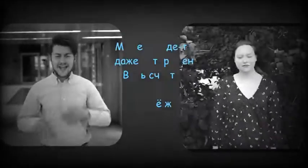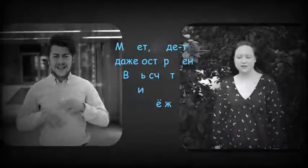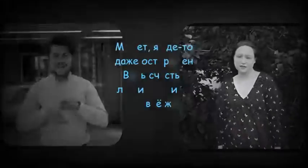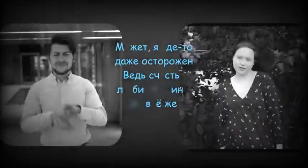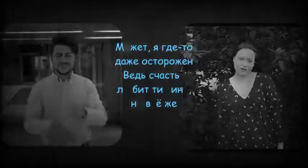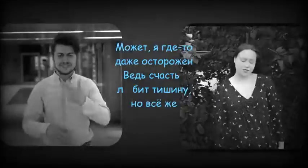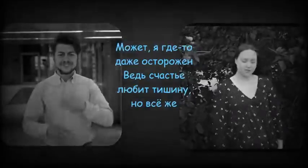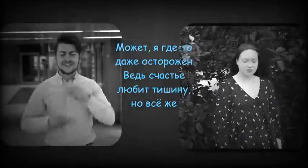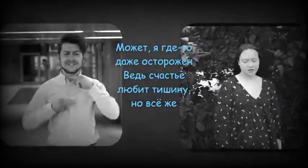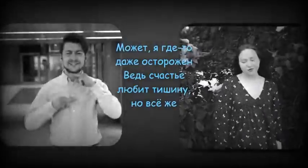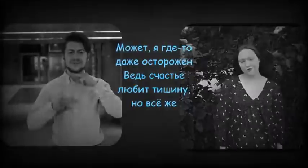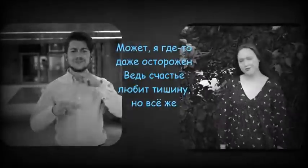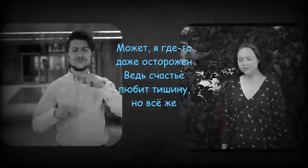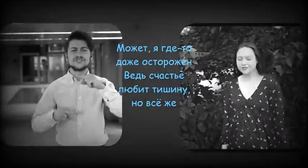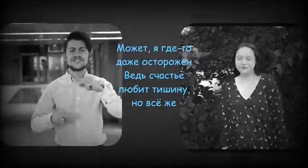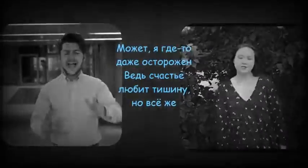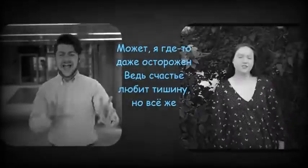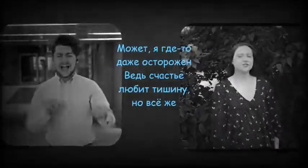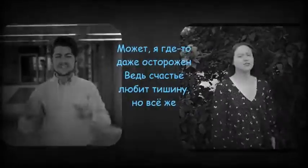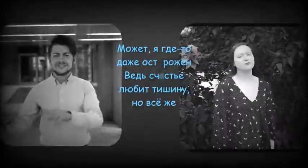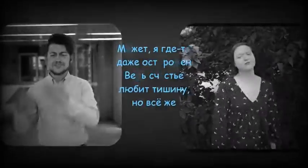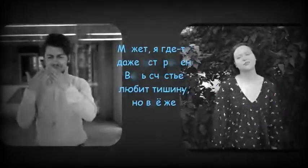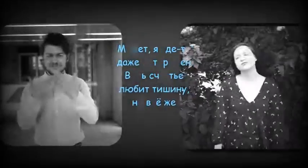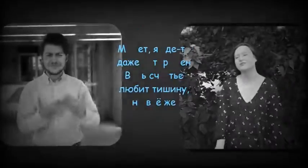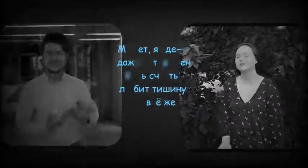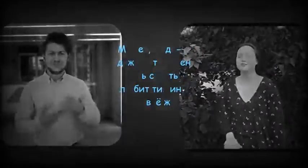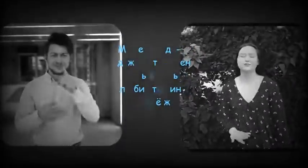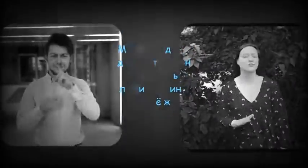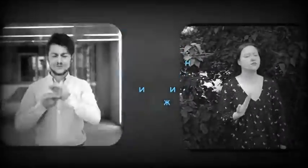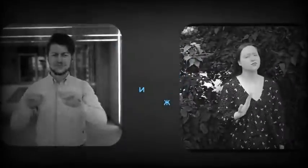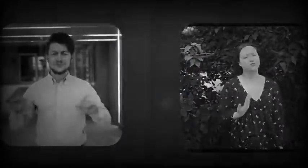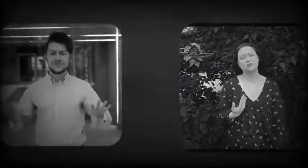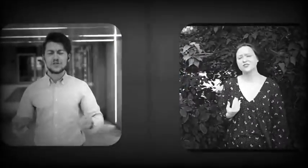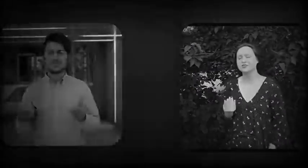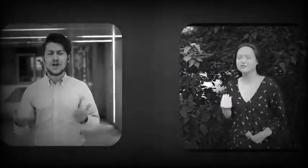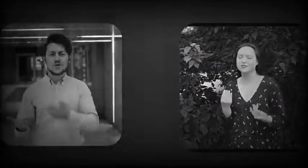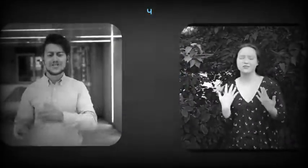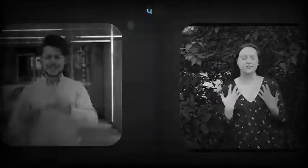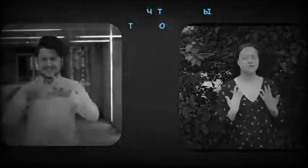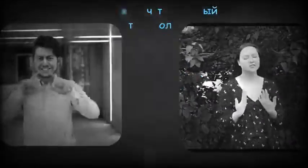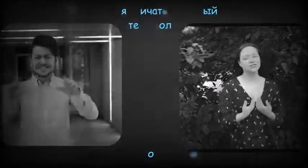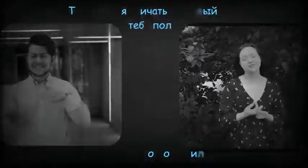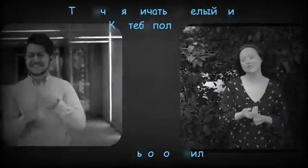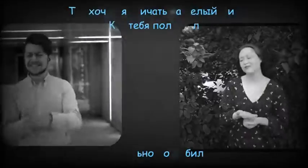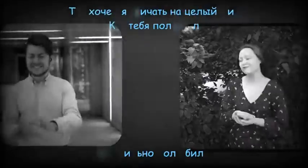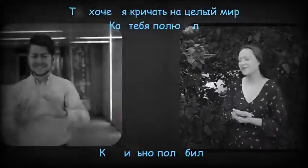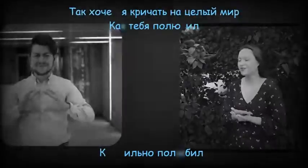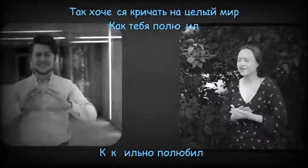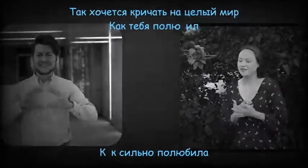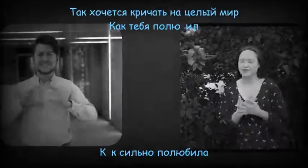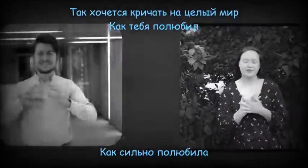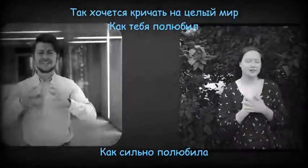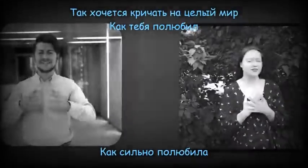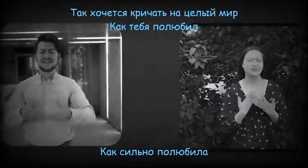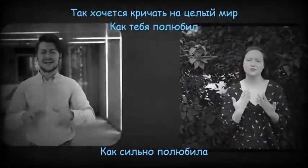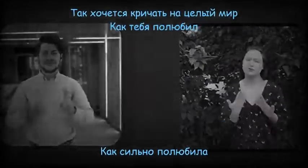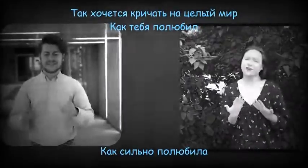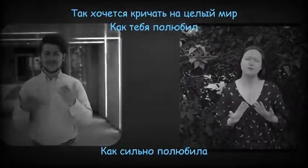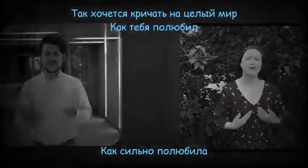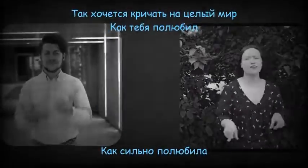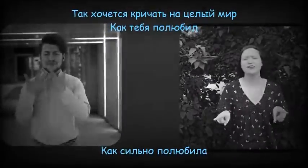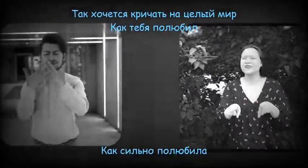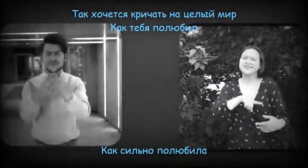я где-то даже осторожен. Ведь счастье любит тишину. Но все же так хочется кричать на целый мир, как